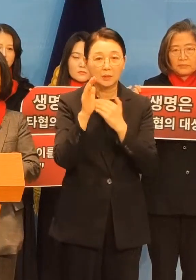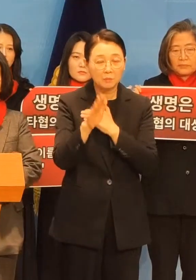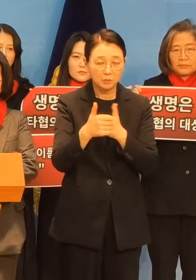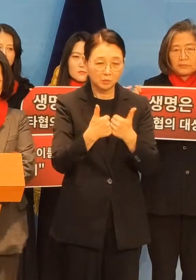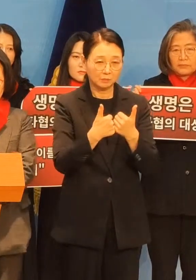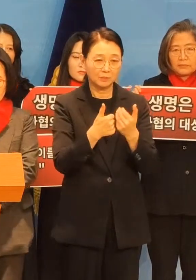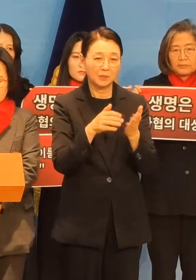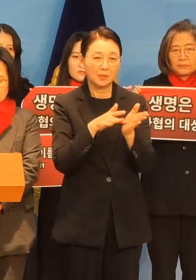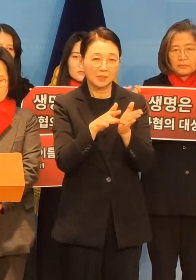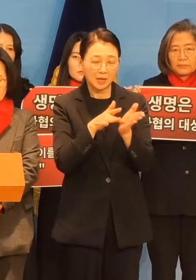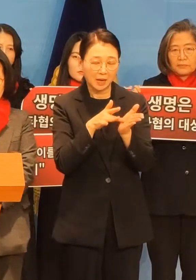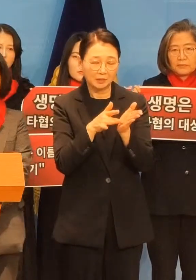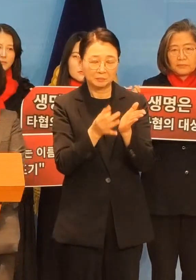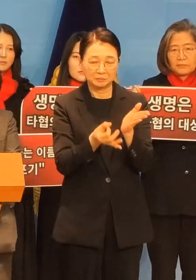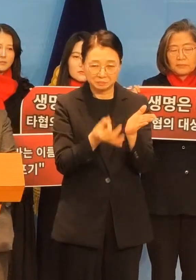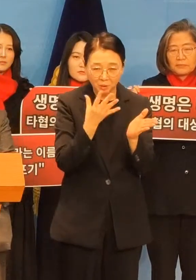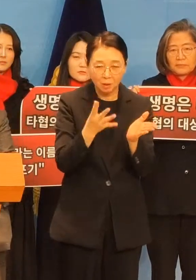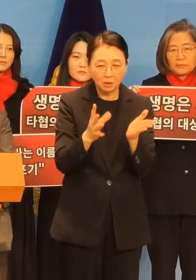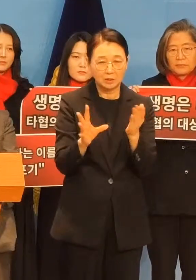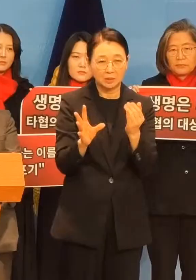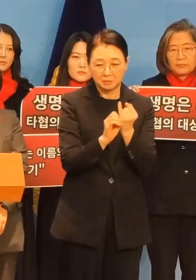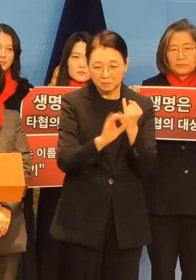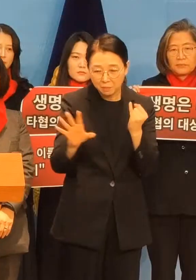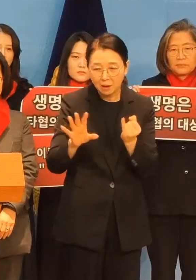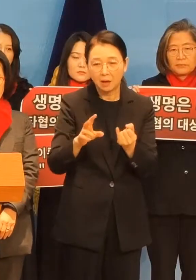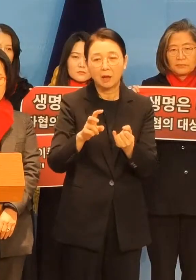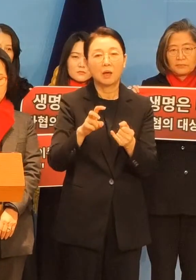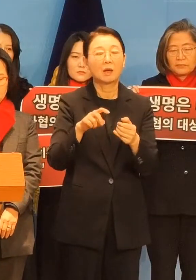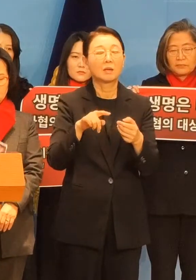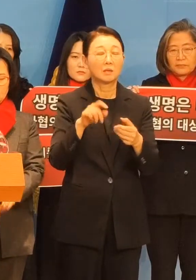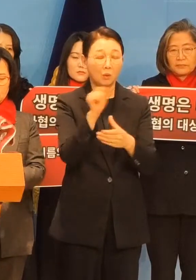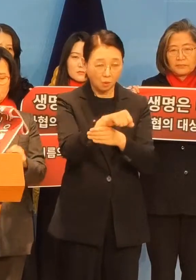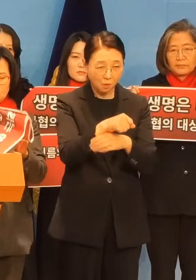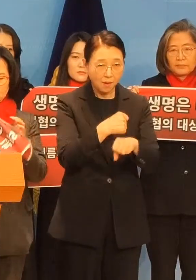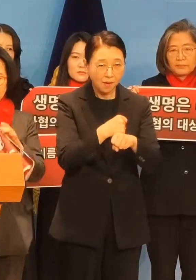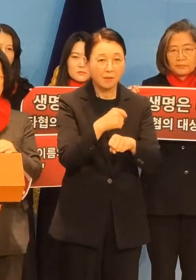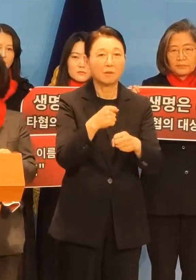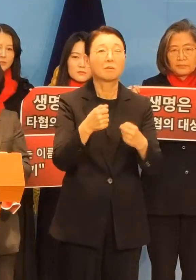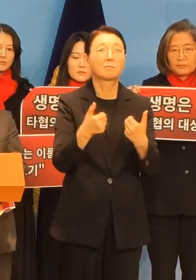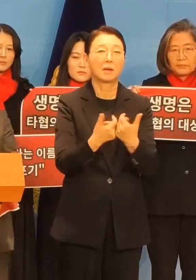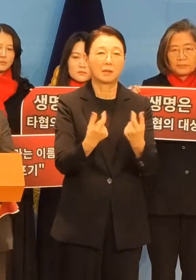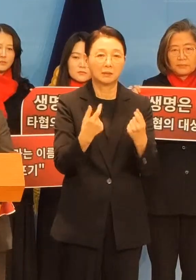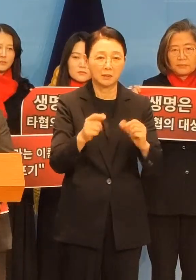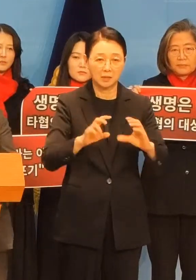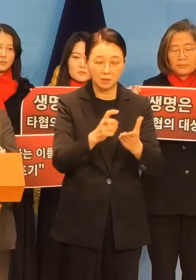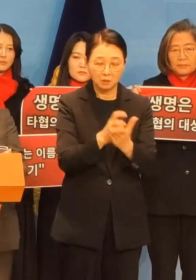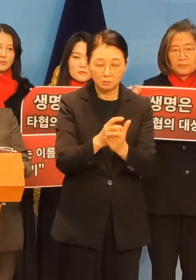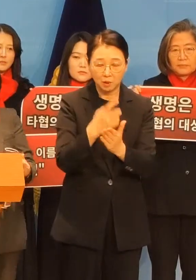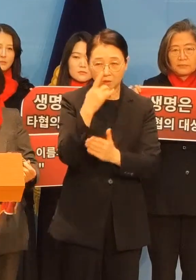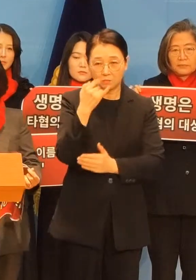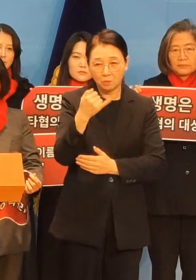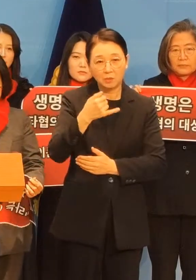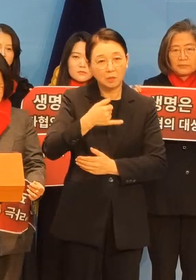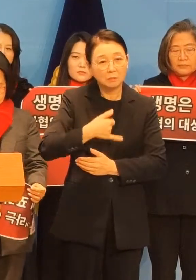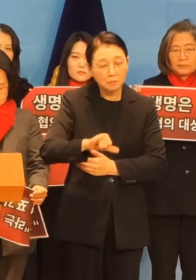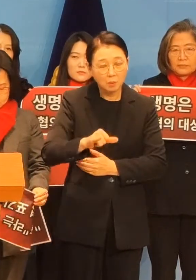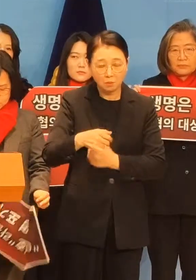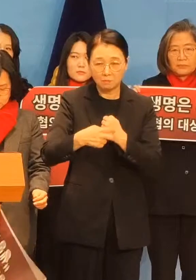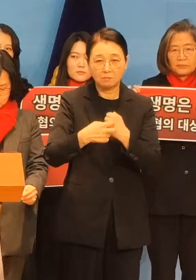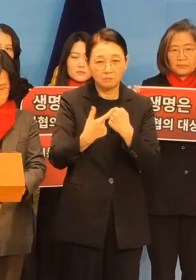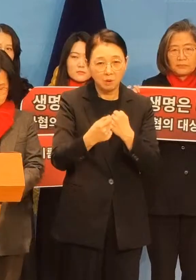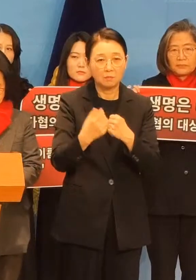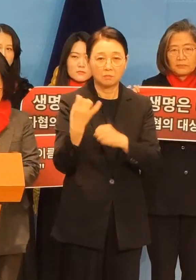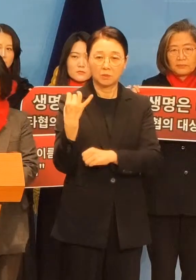의한 임신 중절을 허용하는 방식에 분명히 반대한다. 형법과 모자보건법 등 기본